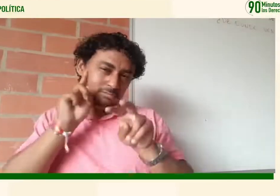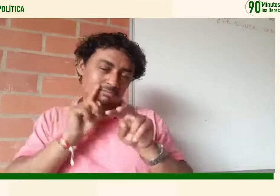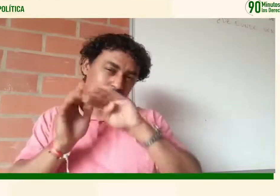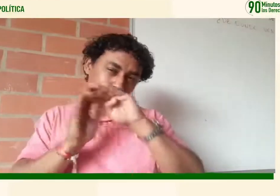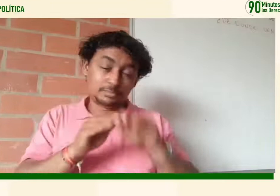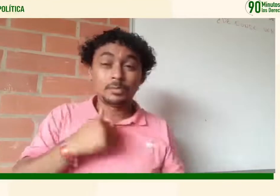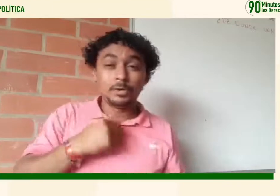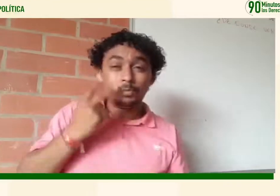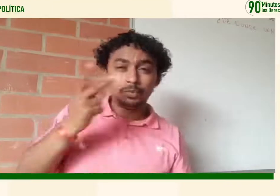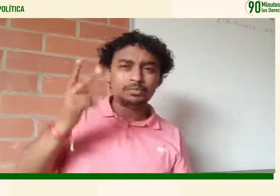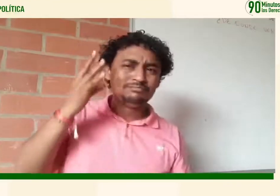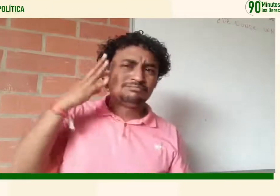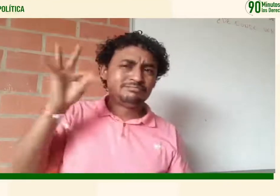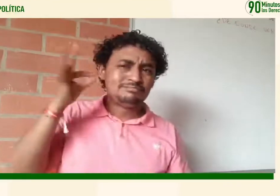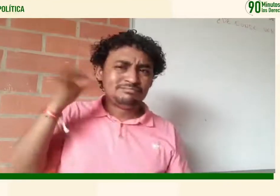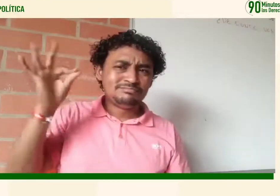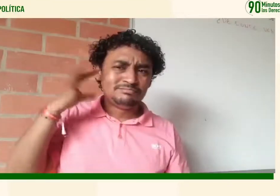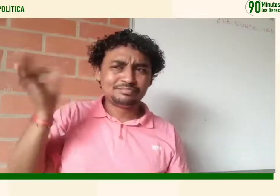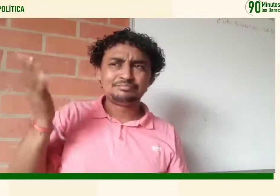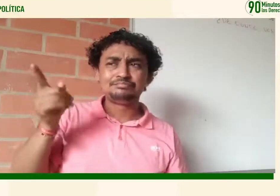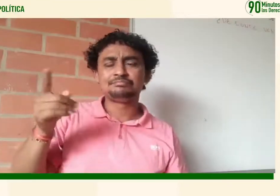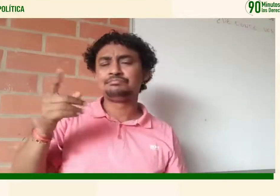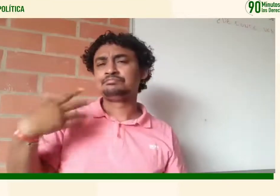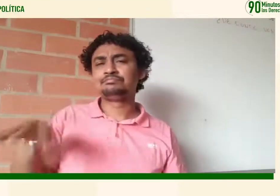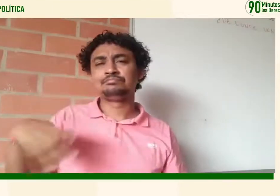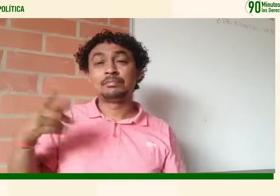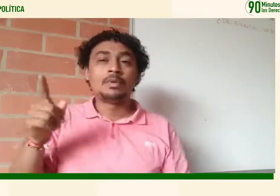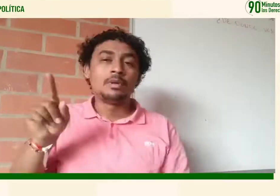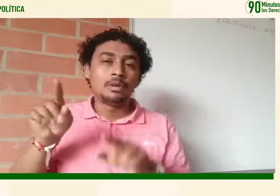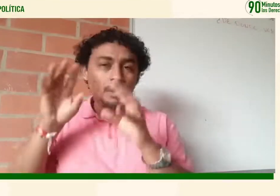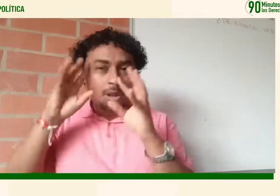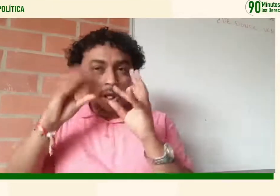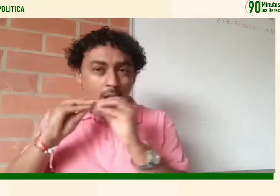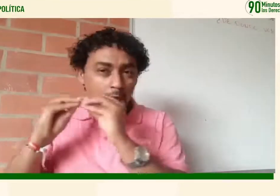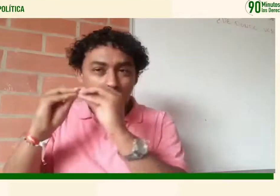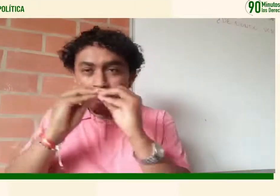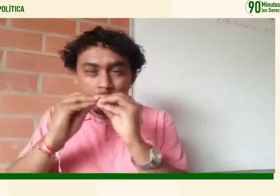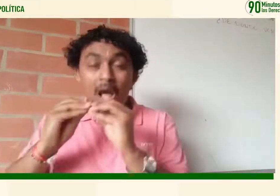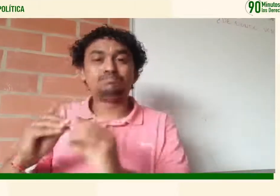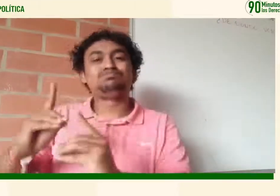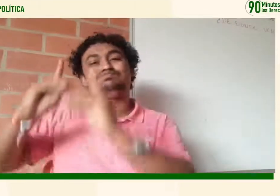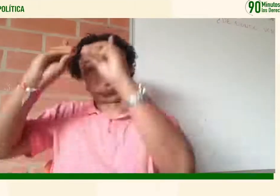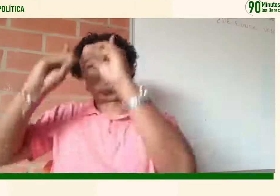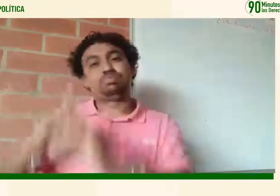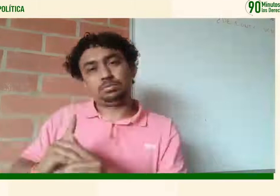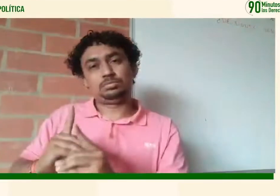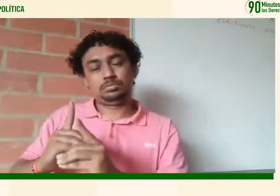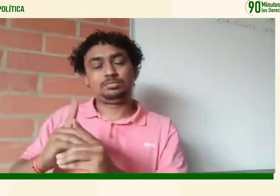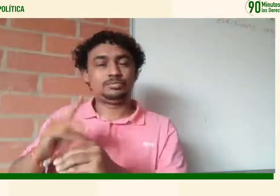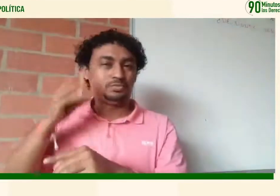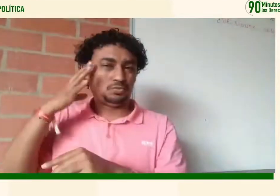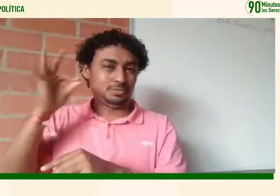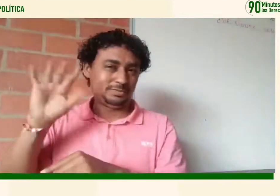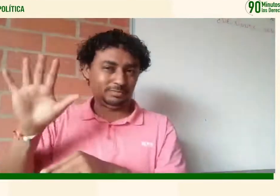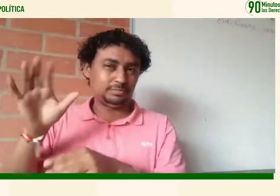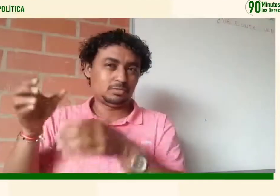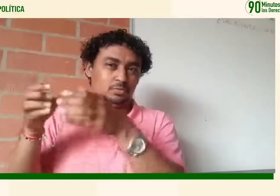y pues haciendo la comparación por ejemplo con los oyentes vemos que muchos dentro de sus organizaciones